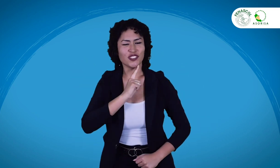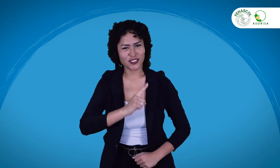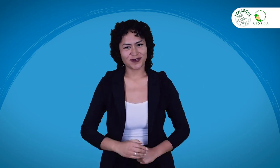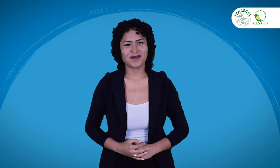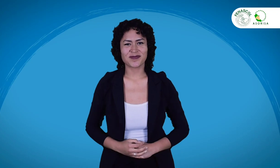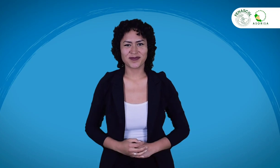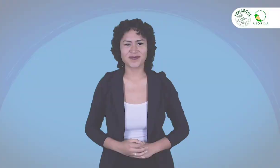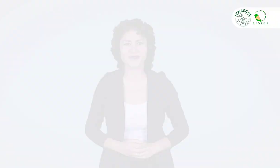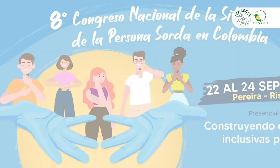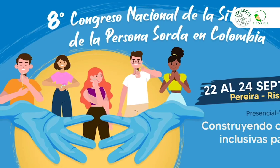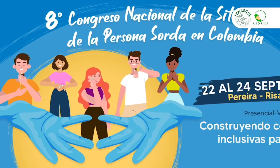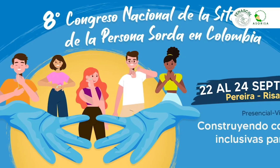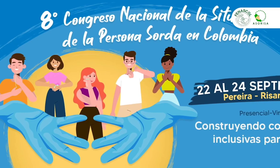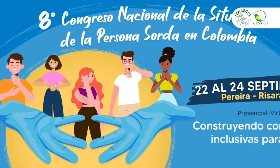docentes sordos del inglés